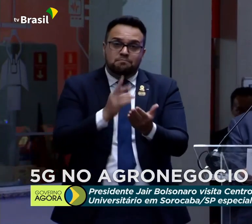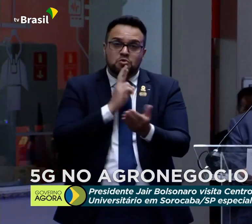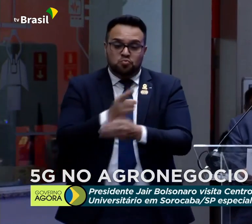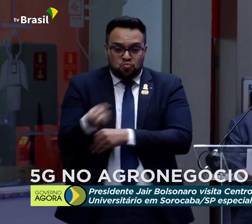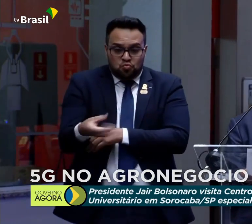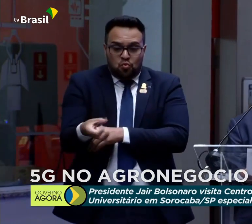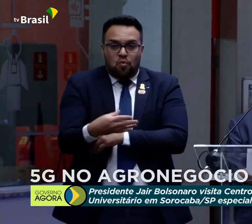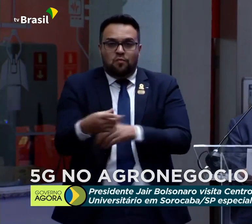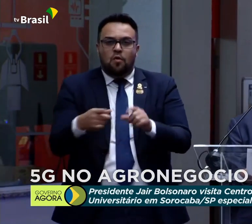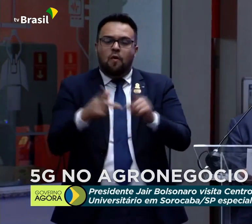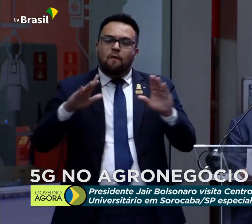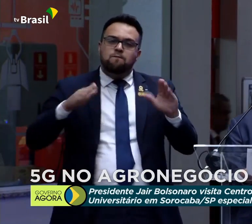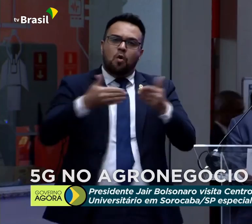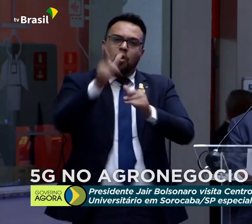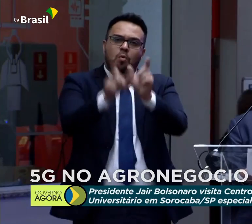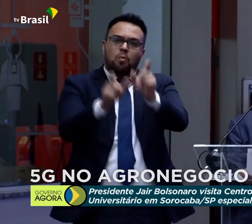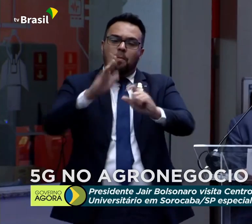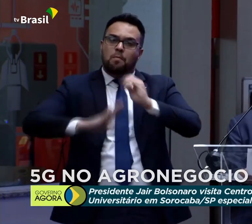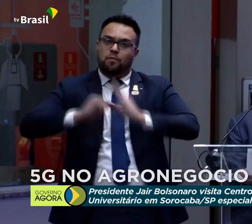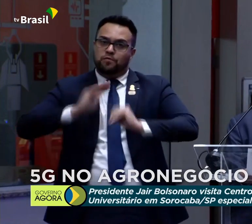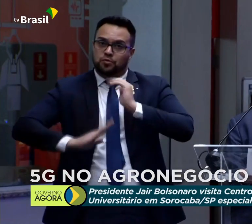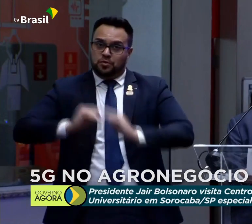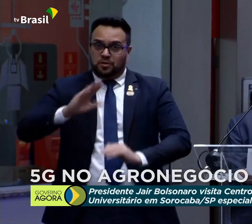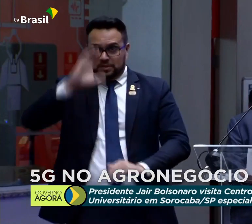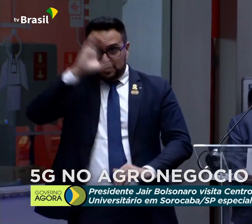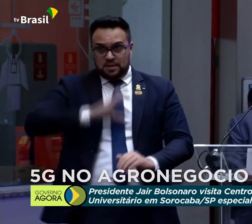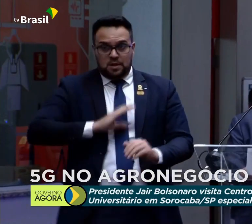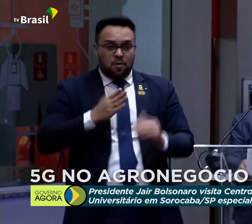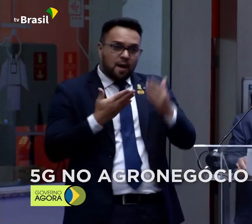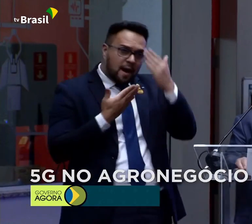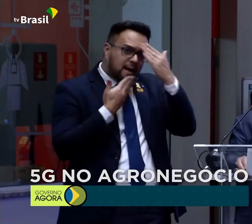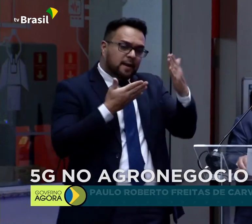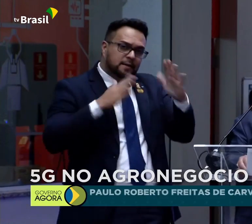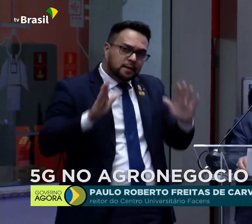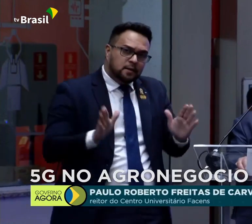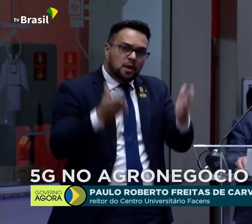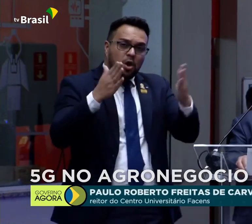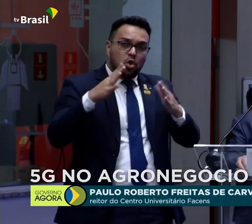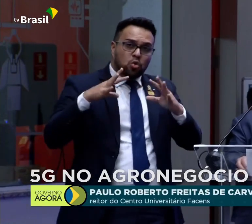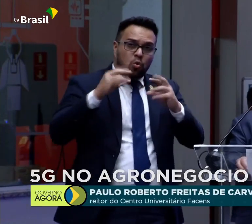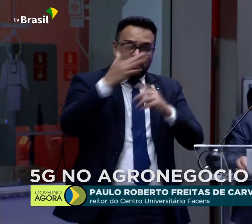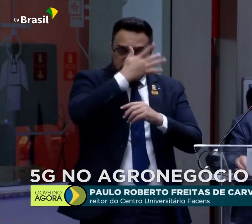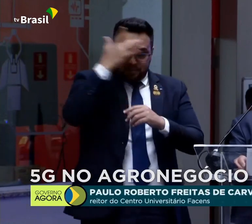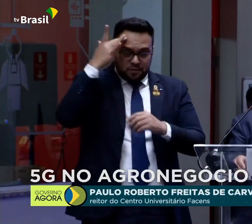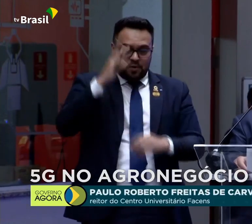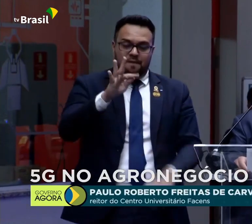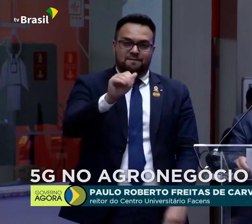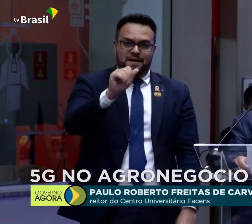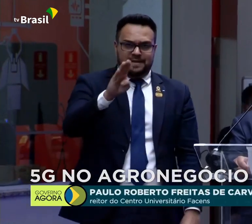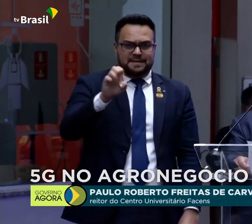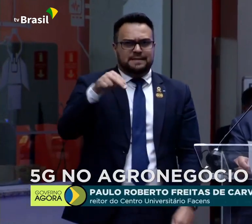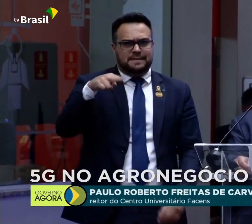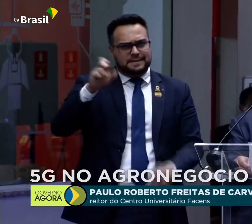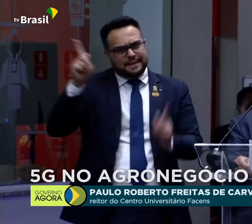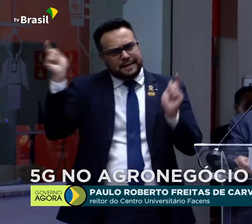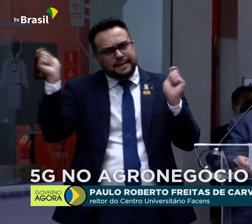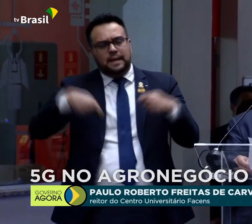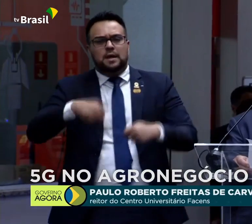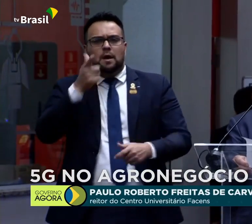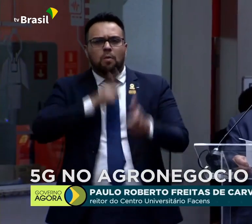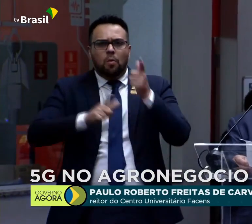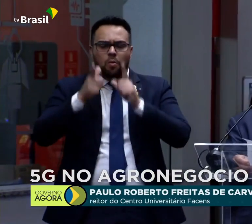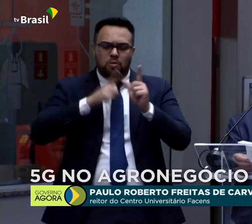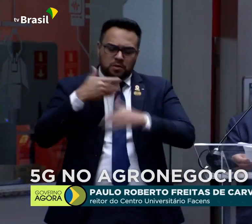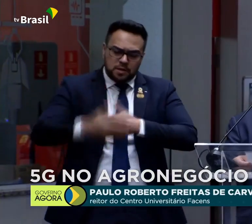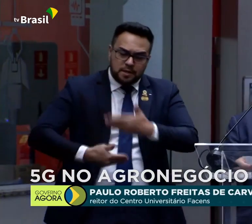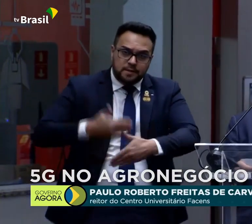visando a formação de profissionais cidadãos. Agradeço e enalteço todos aqueles que proporcionaram a Facens cada uma dessas conquistas